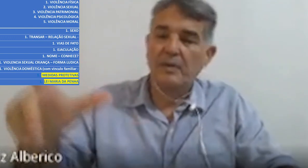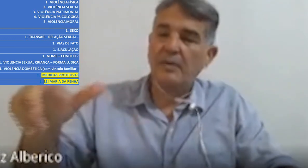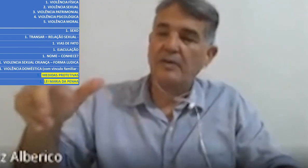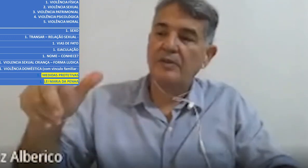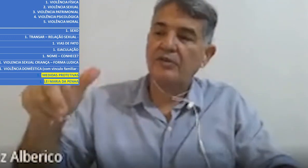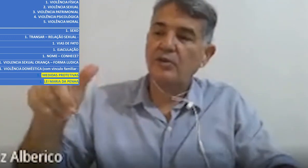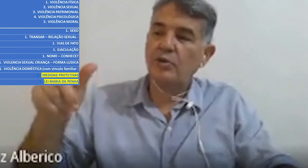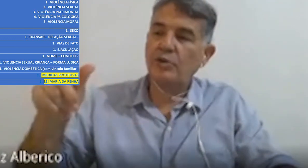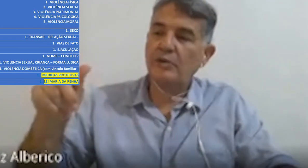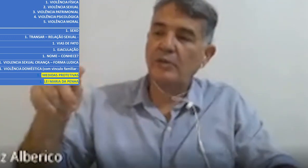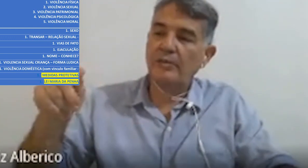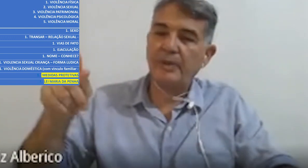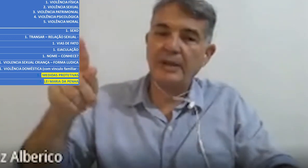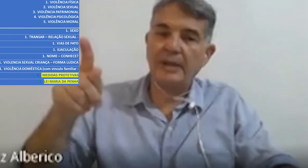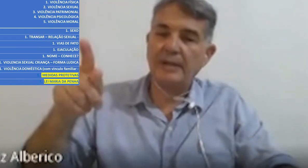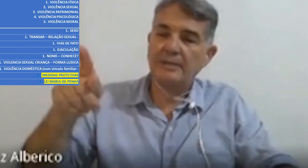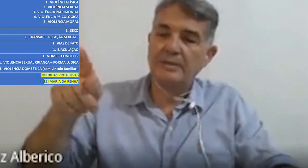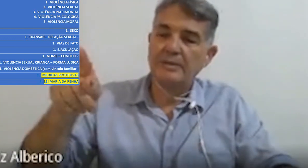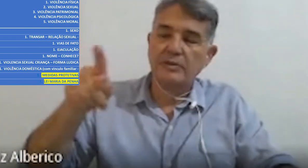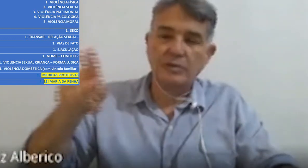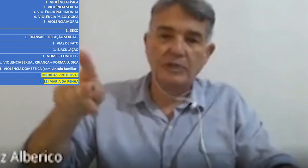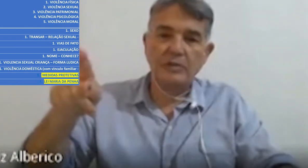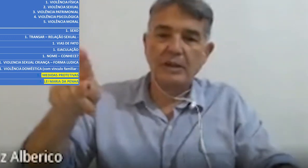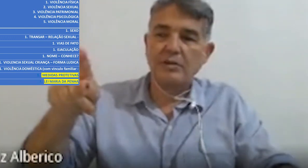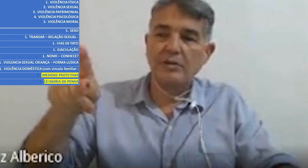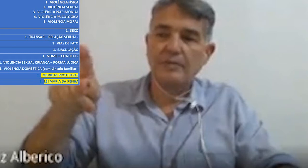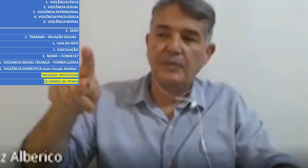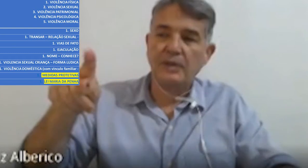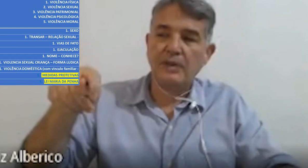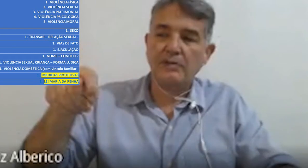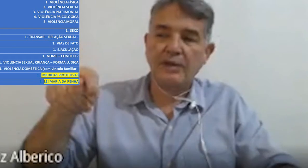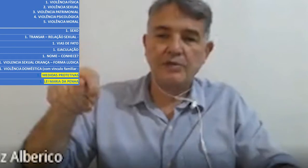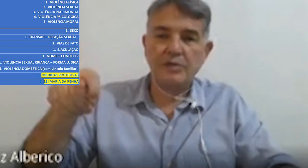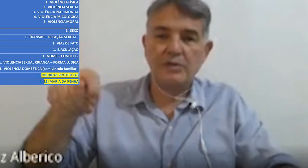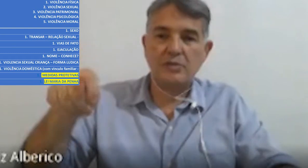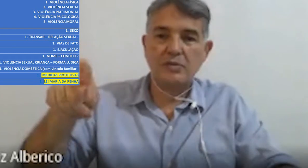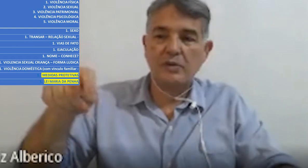Ó, eu seguro o dedo polegar, o dedo médio, e faço isso.